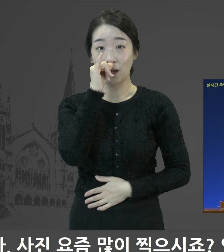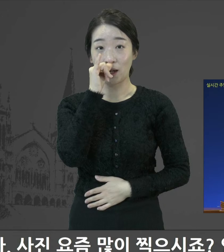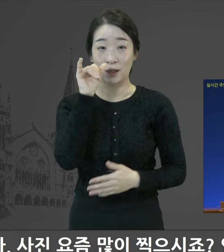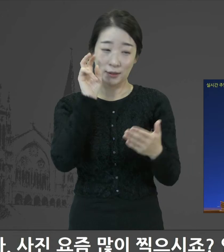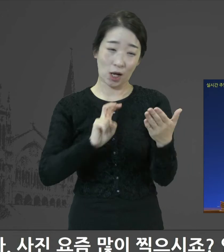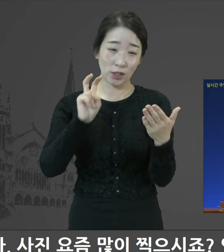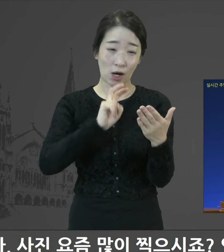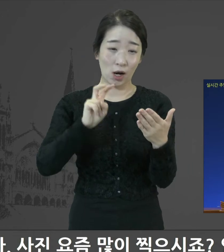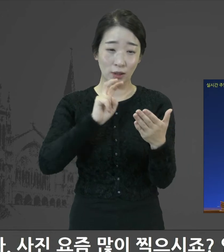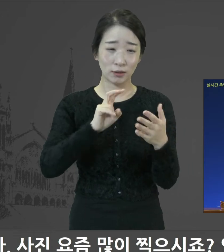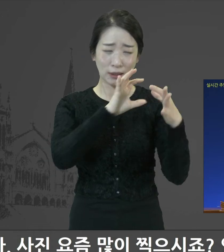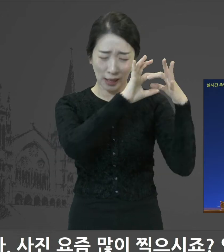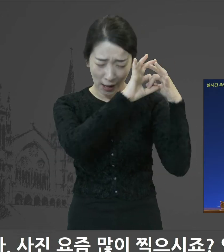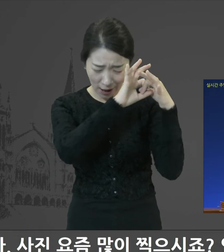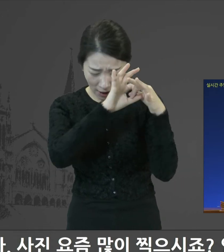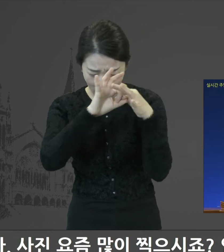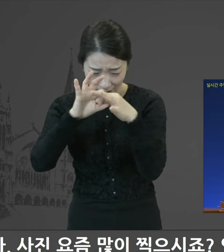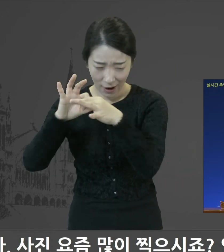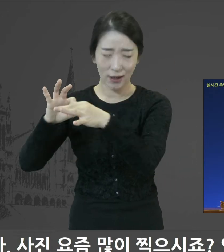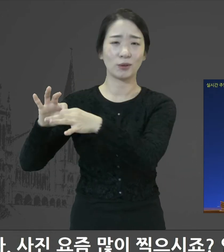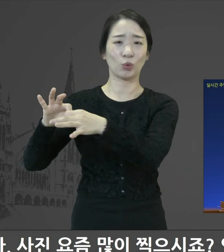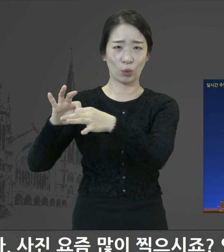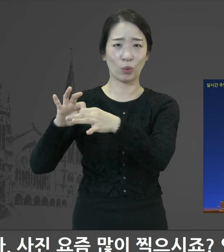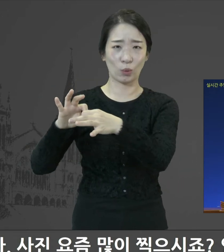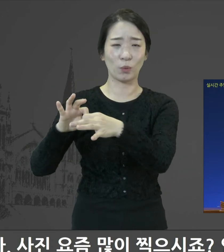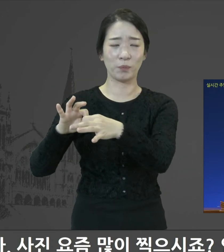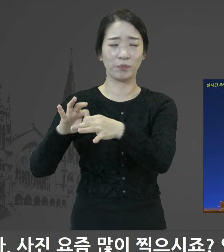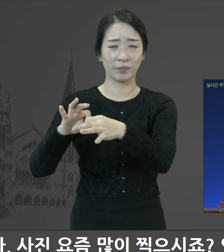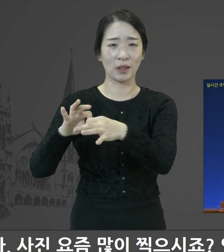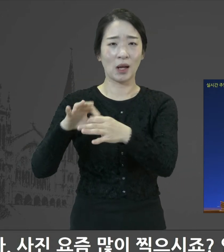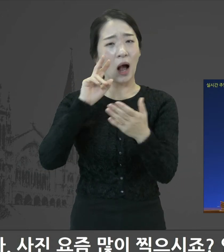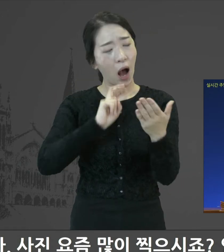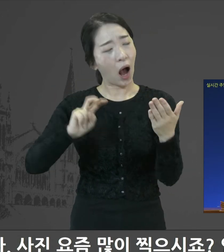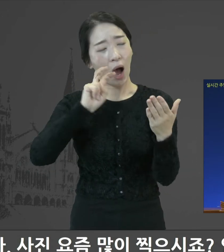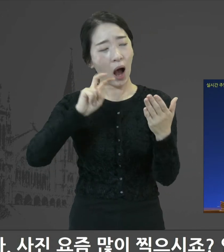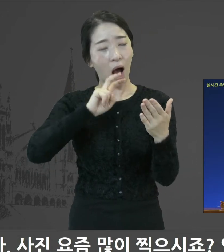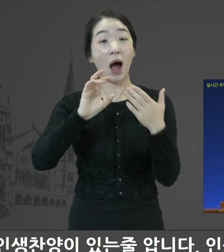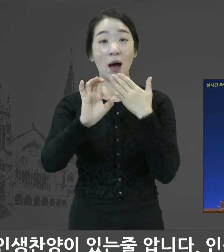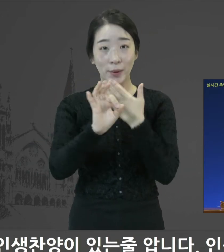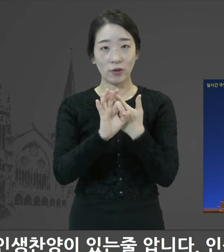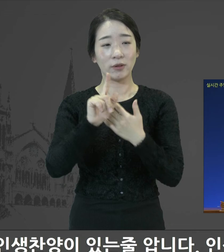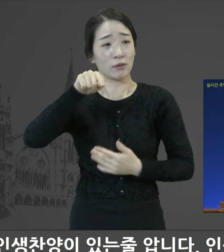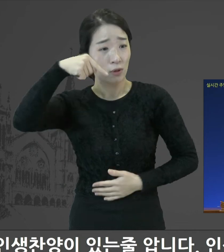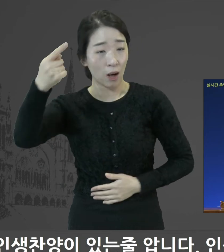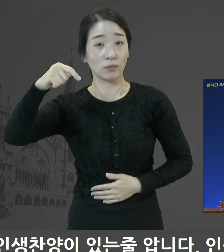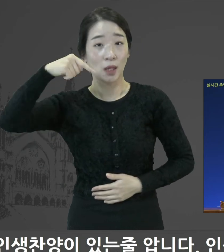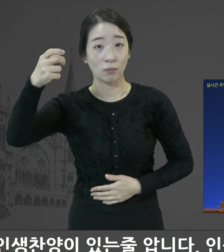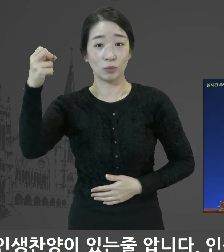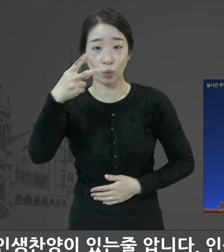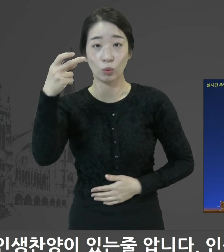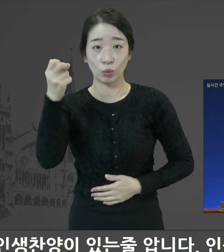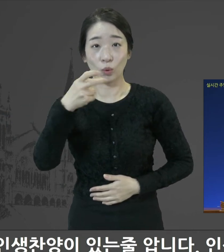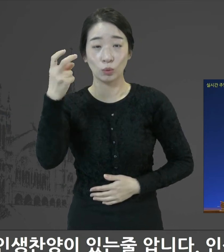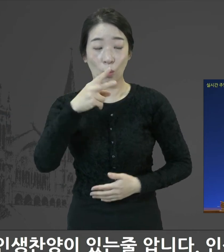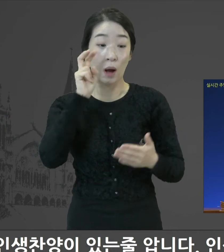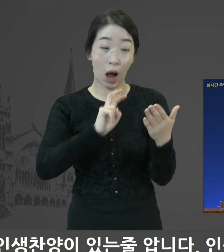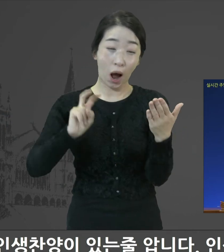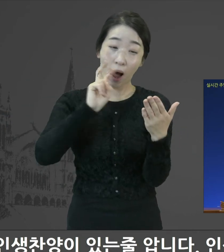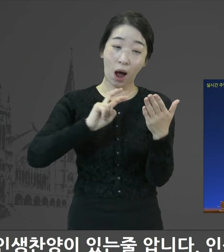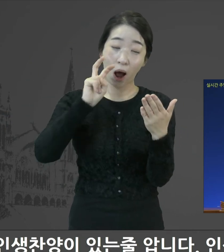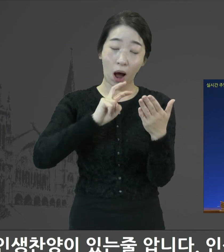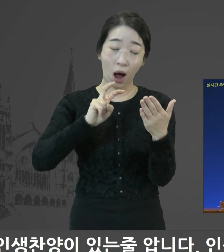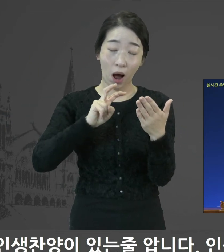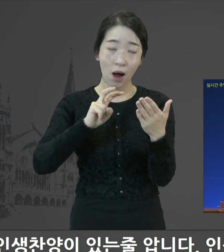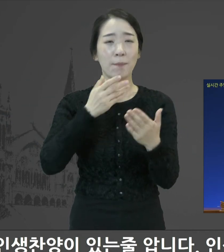계속 경신됩니다. 그러니까 인생 찬양을 드려보고 나면 그 다음에 또 인생 찬양, 더 높은 차원이 있어요. 그러니까 한 번에